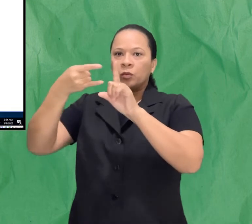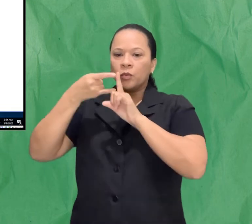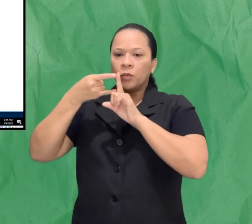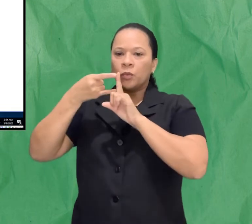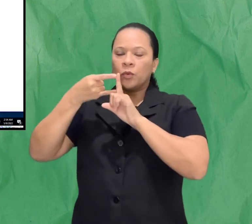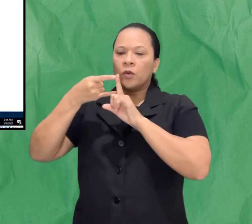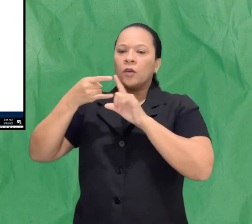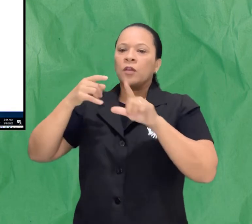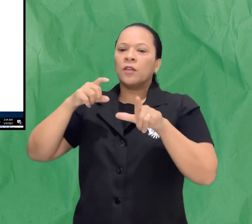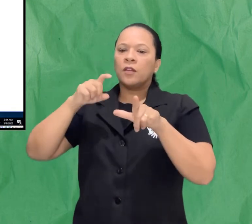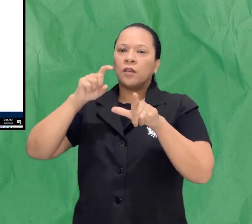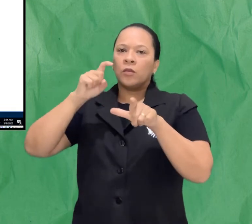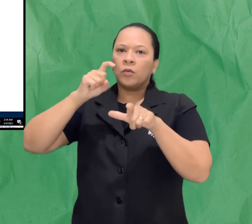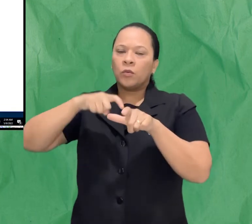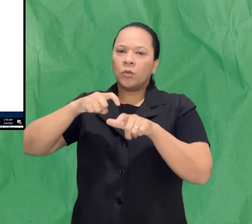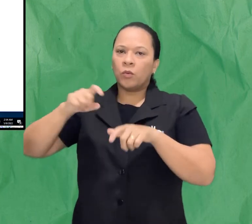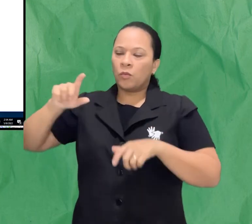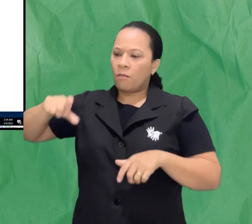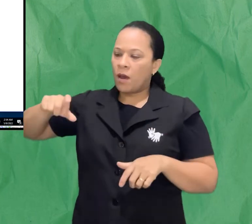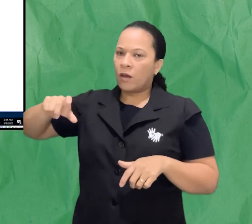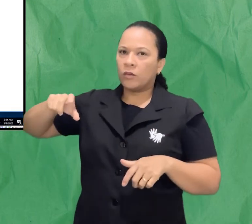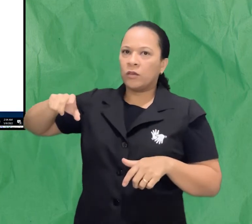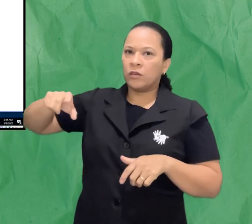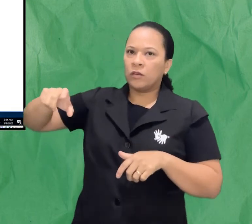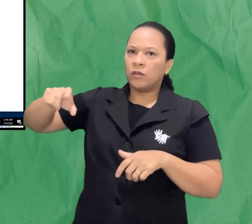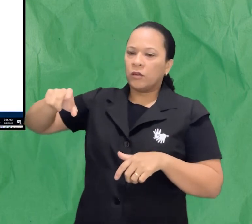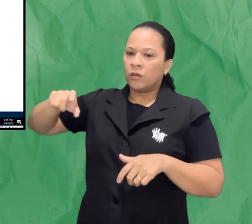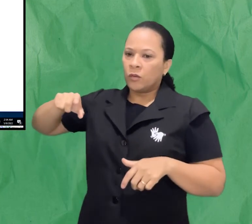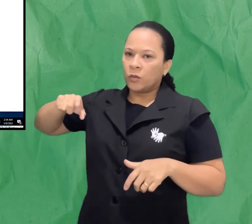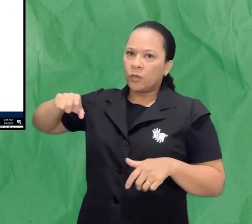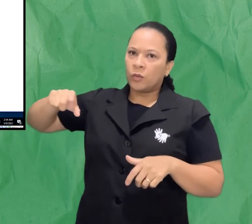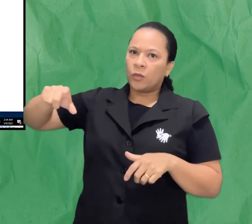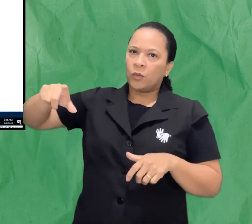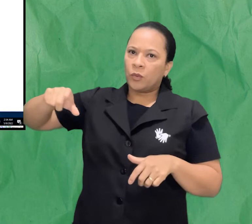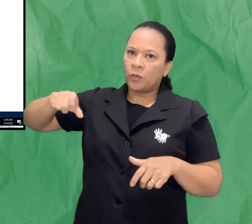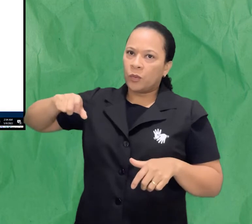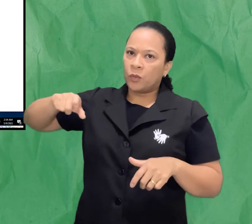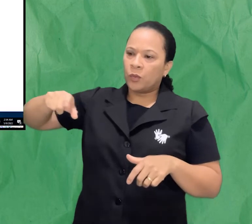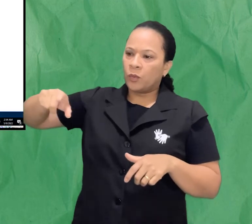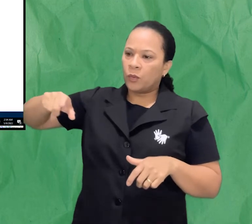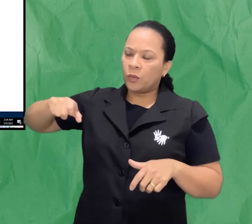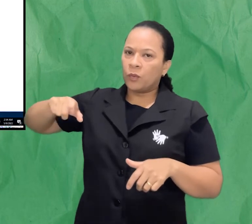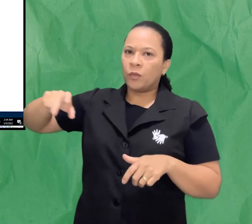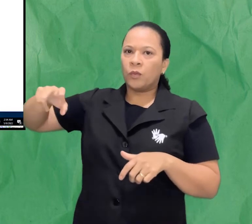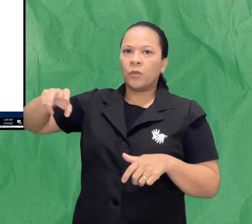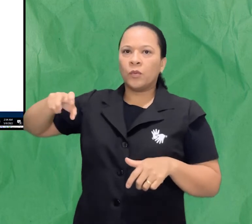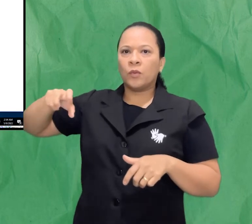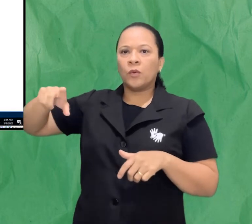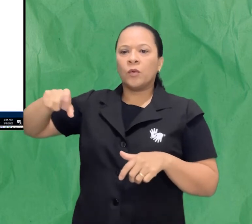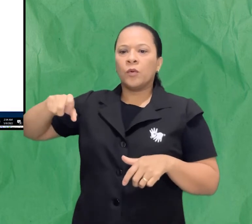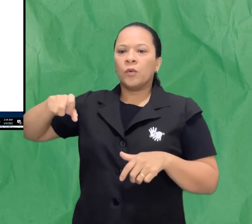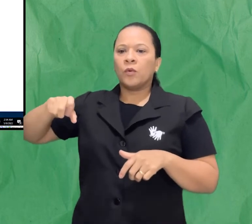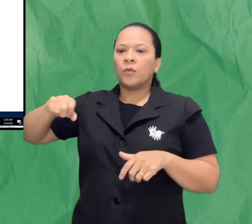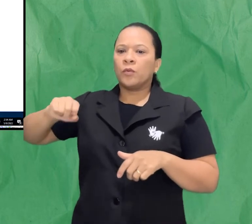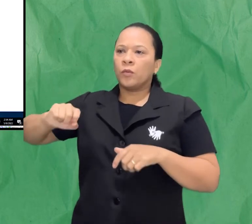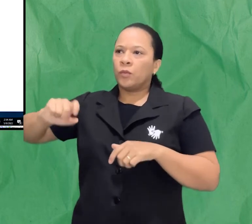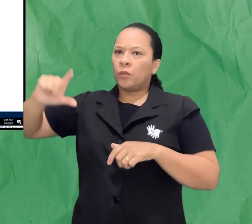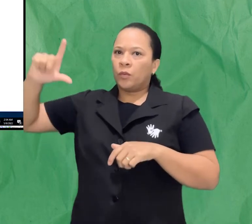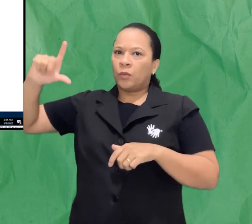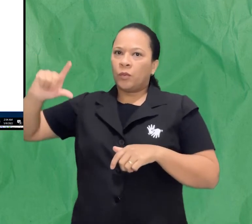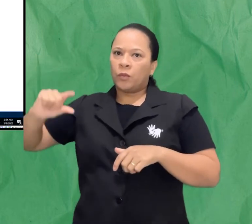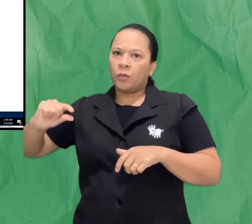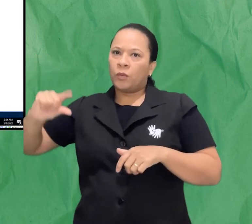mouse, enrolando para cima e para baixo, ó. Para cima e para baixo. Está aumentando e diminuindo o zoom.